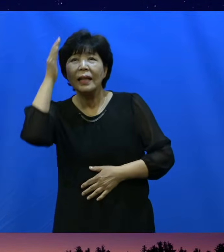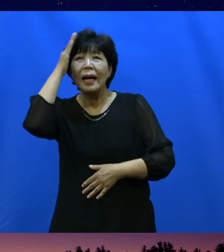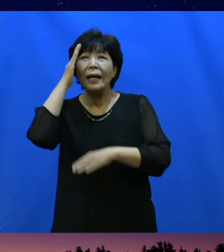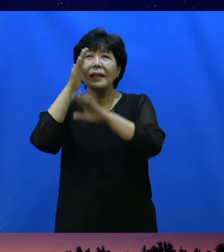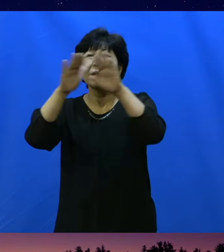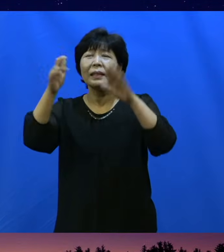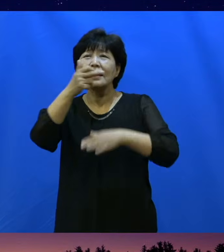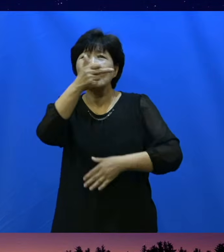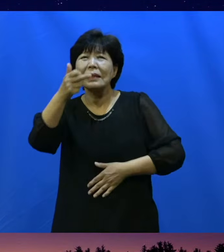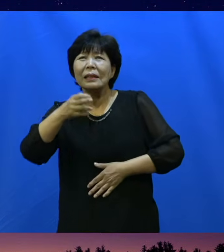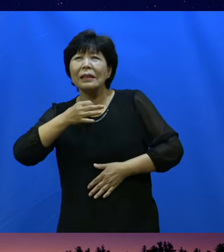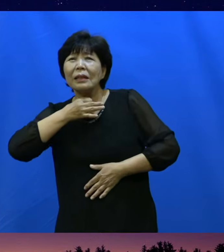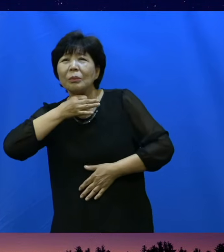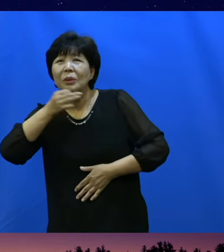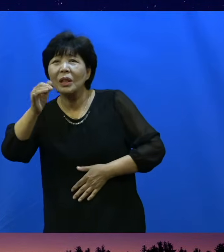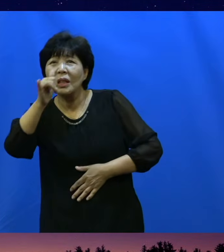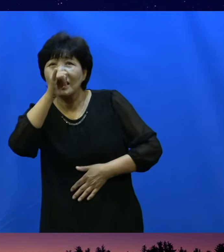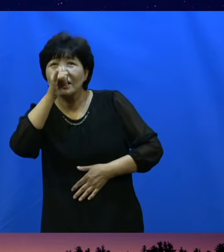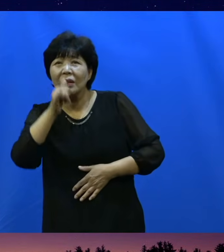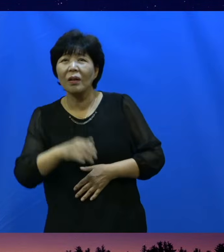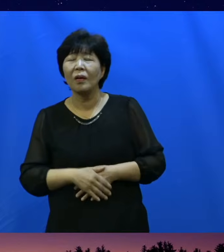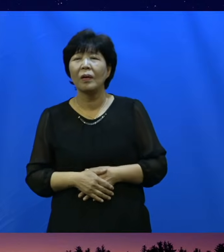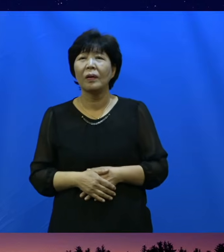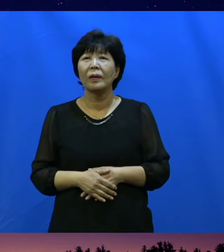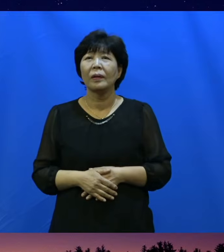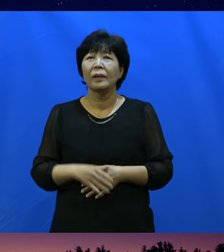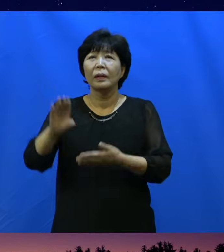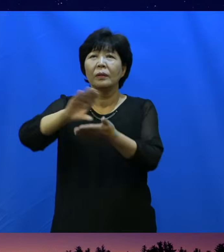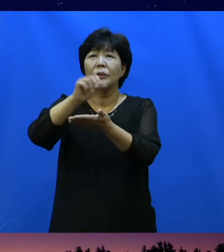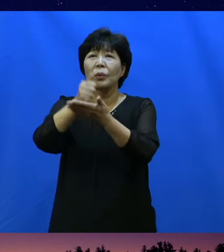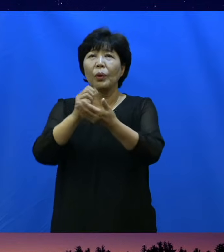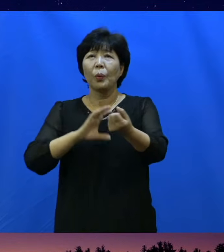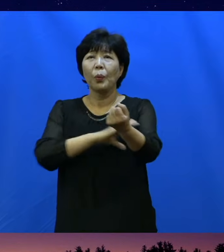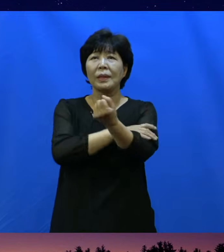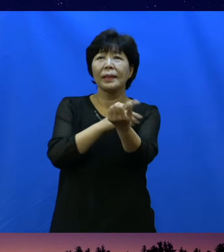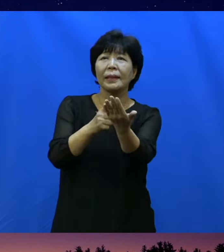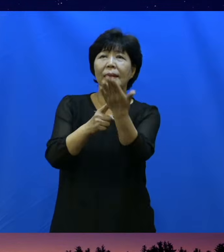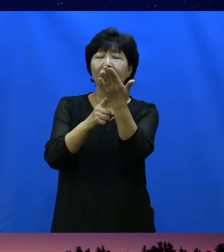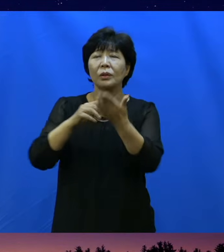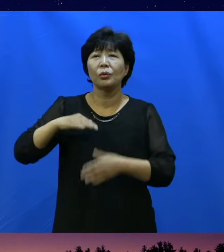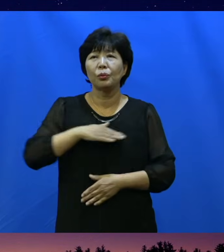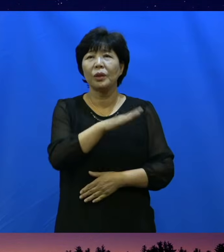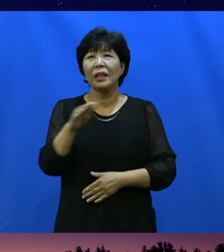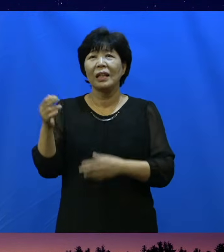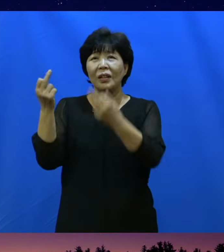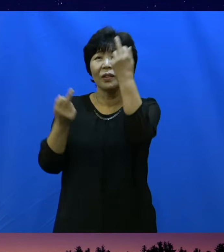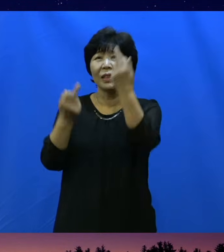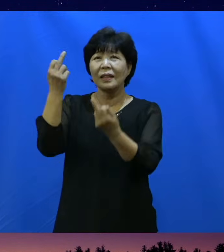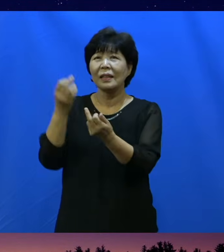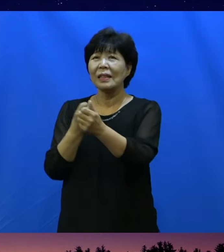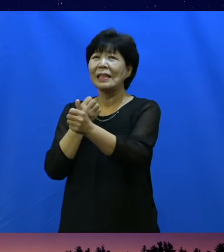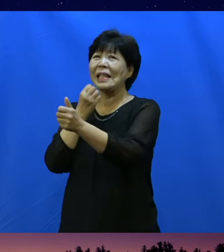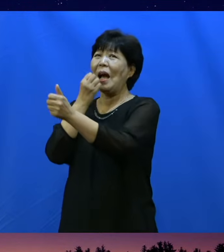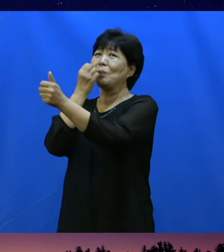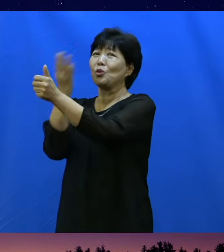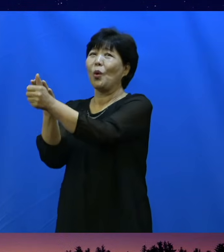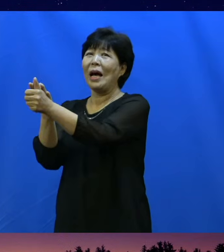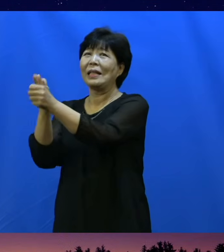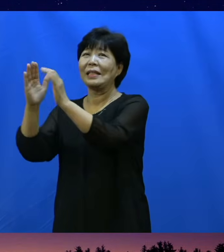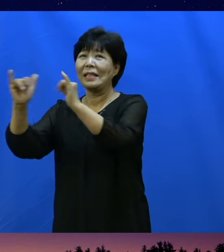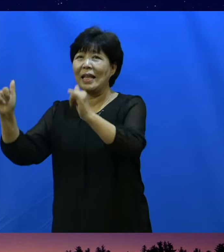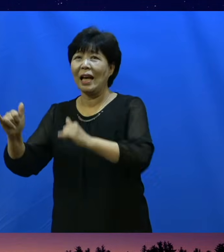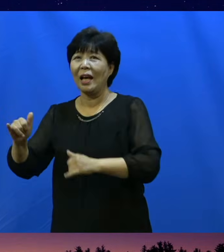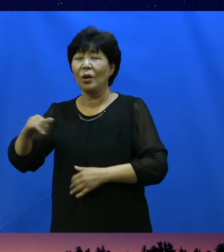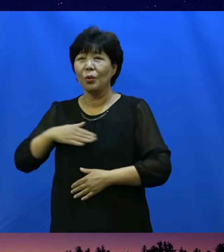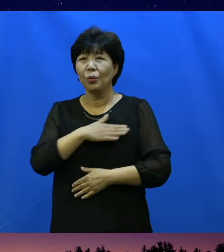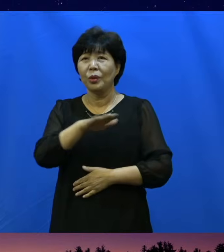구원과 능력과 나라와 또 그의 그리스도의 권세가 나타났으니 우리 형제들을 참소하던 자 곧